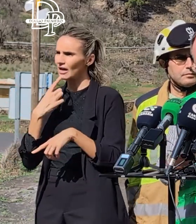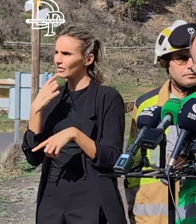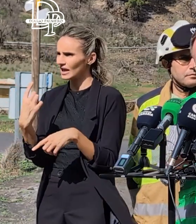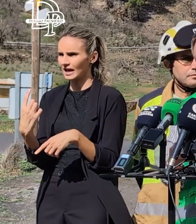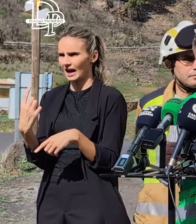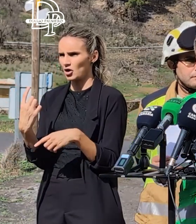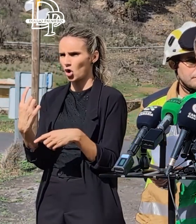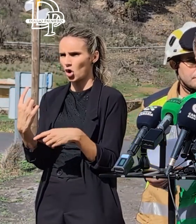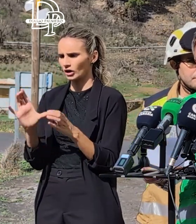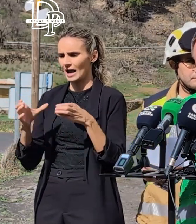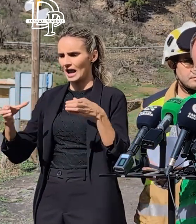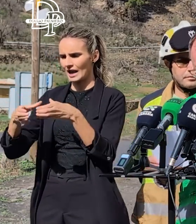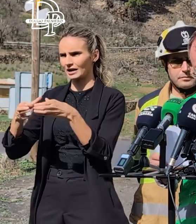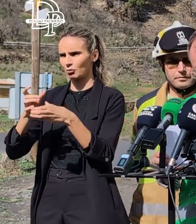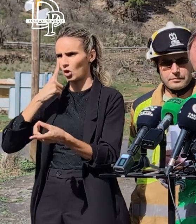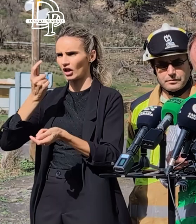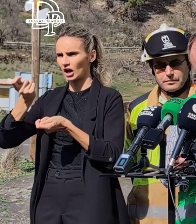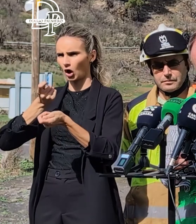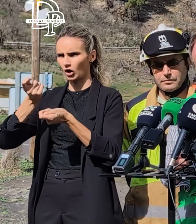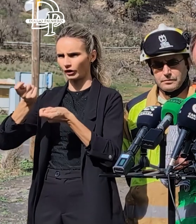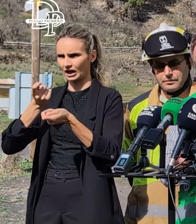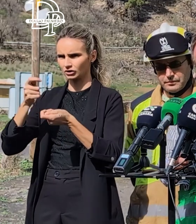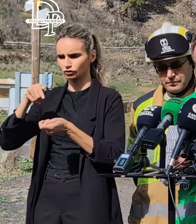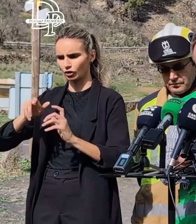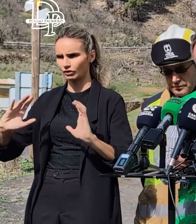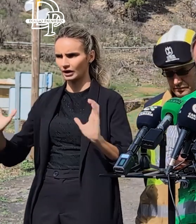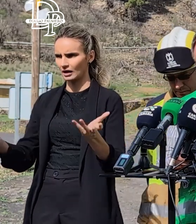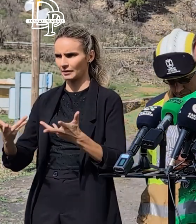la coordinación de la propia emergencia.